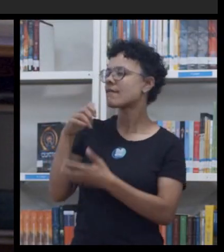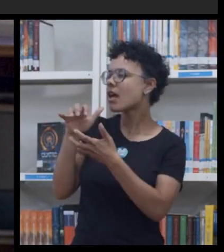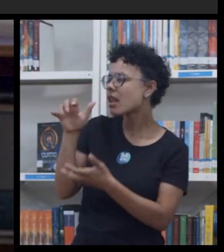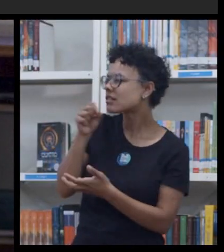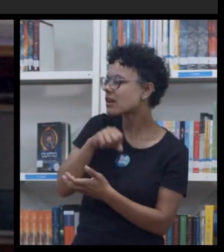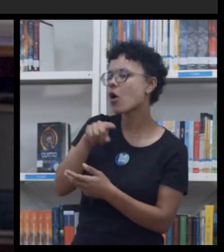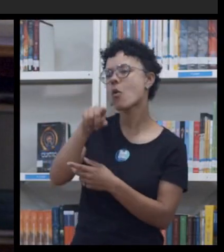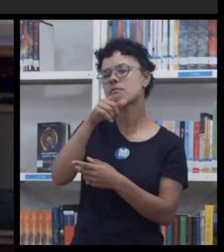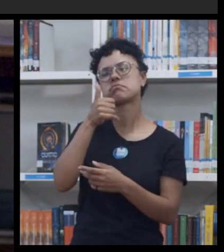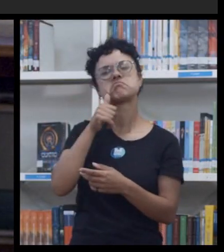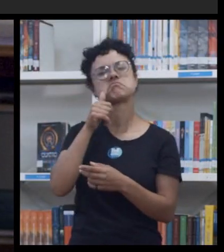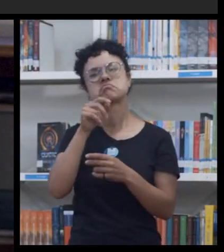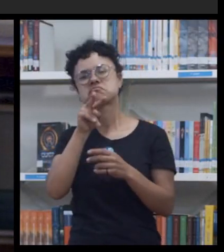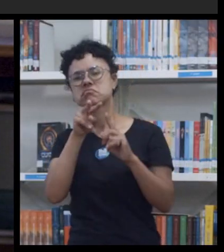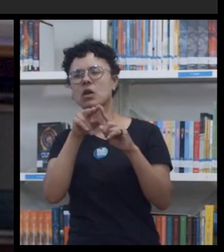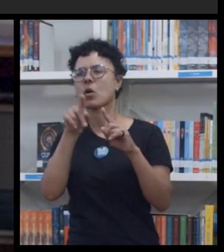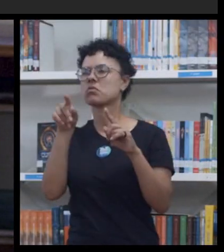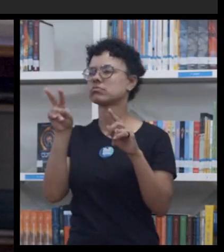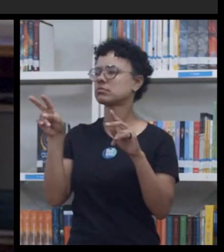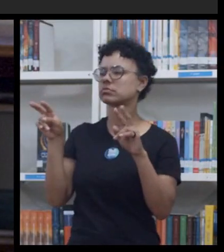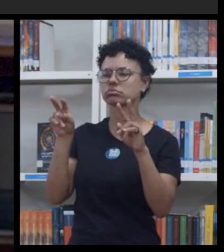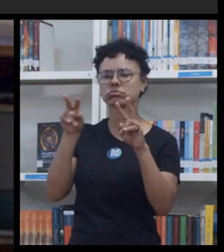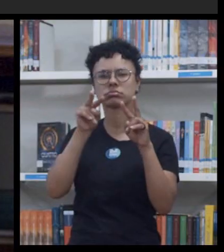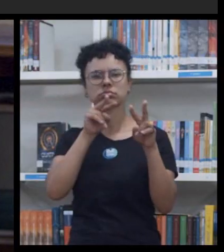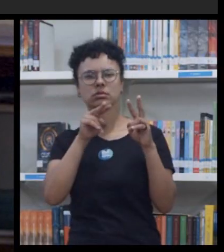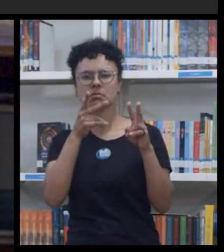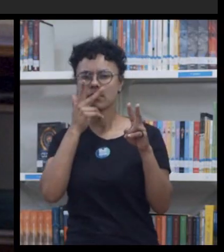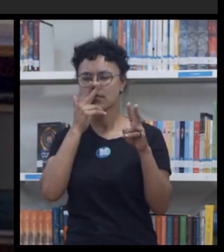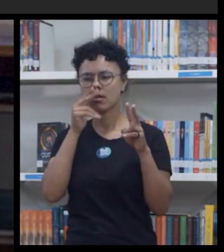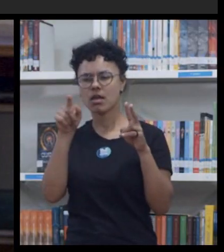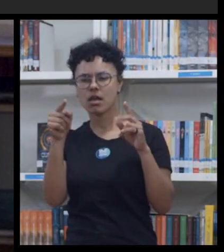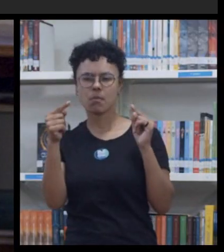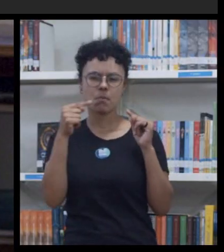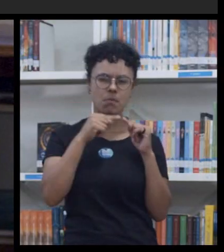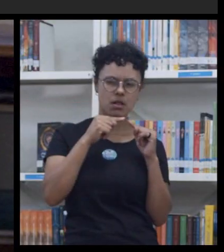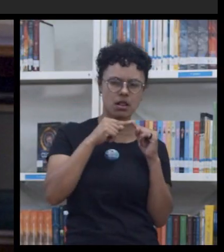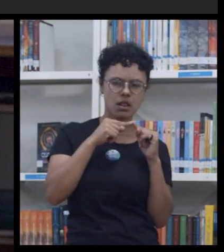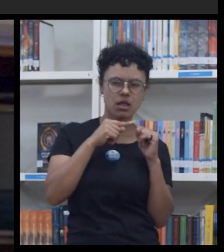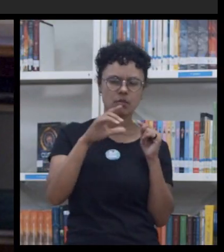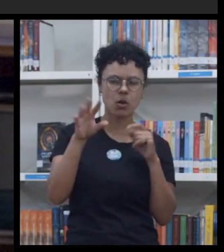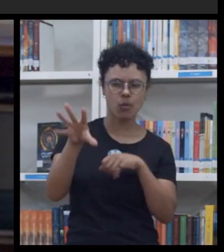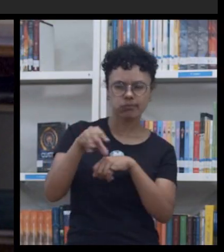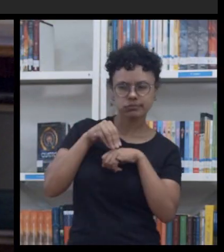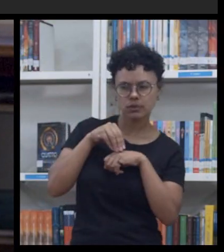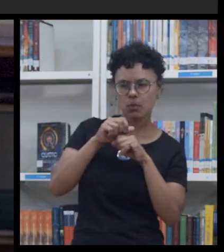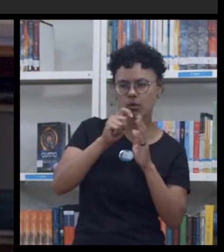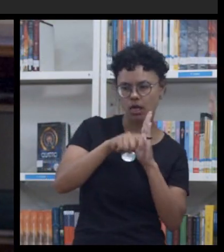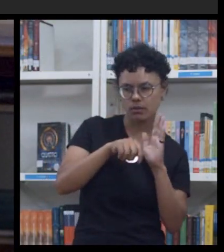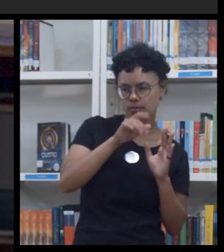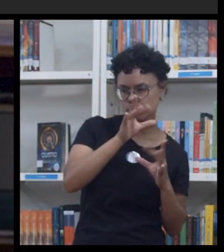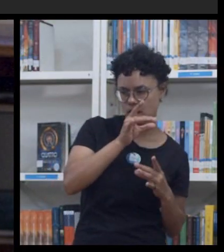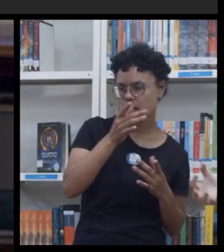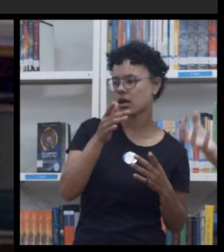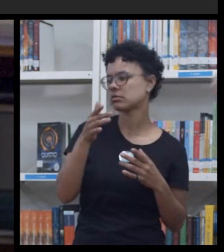para uma moça, olhar para uma menina, para uma criança e falar, isso eu posso usar para o meu personagem.